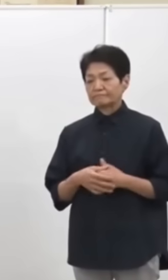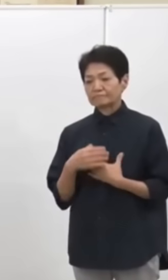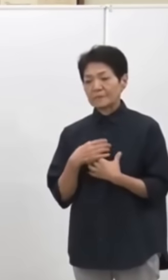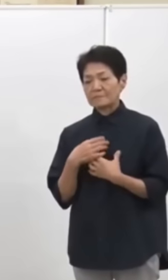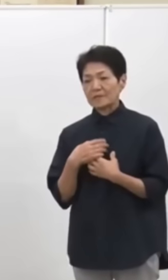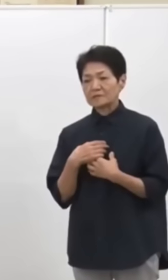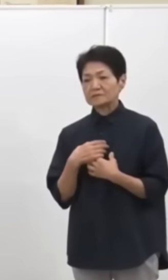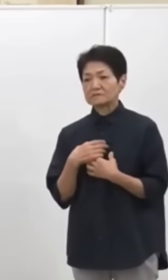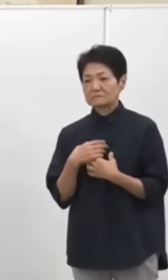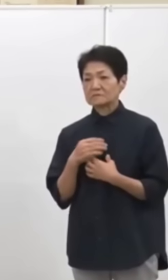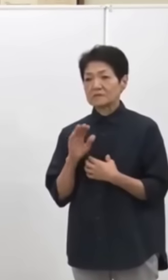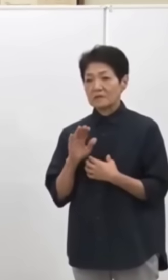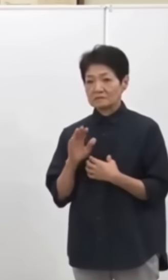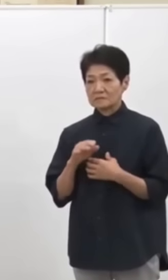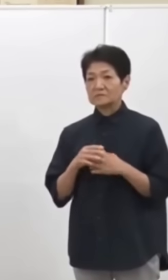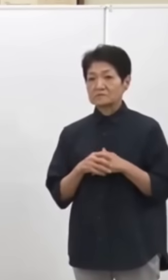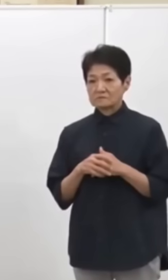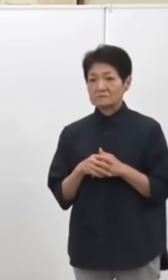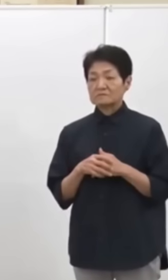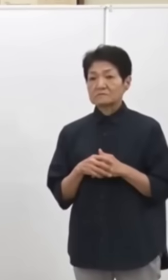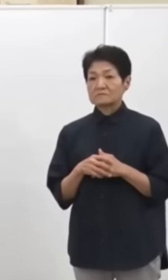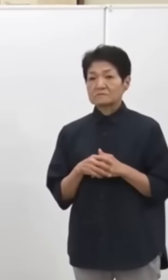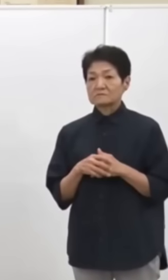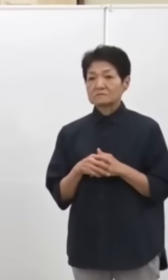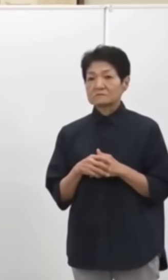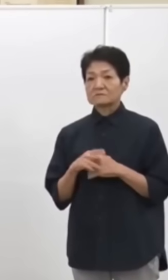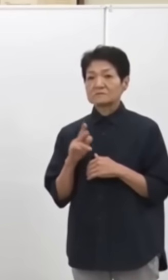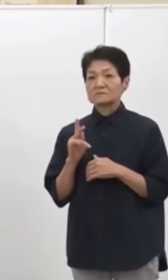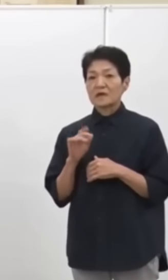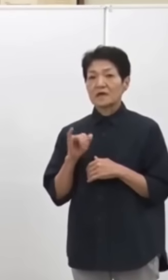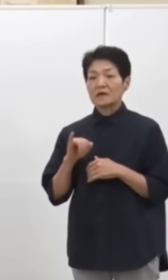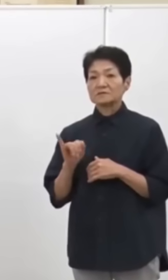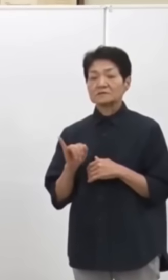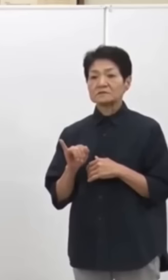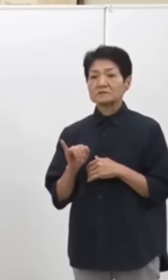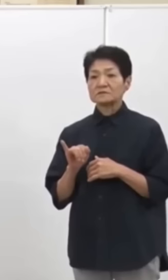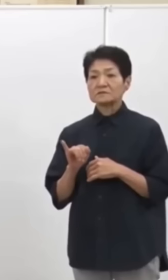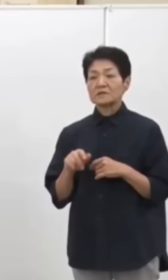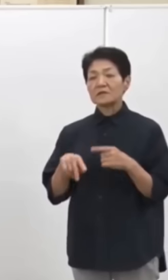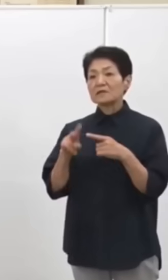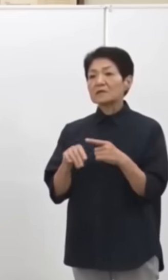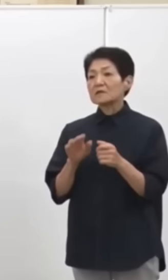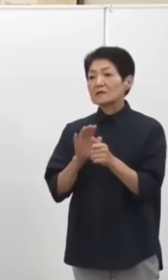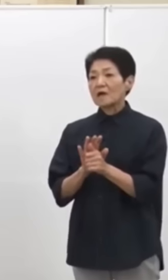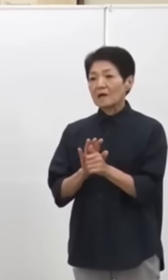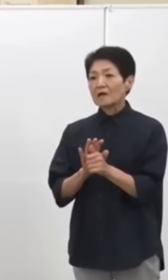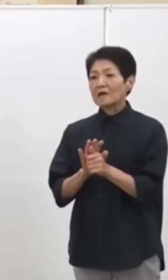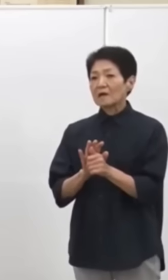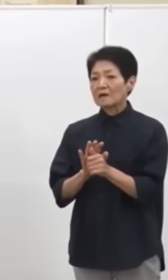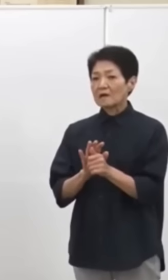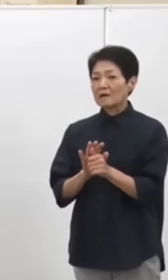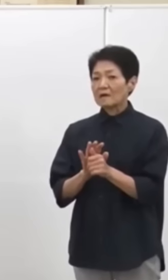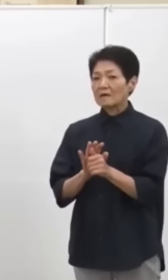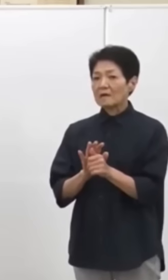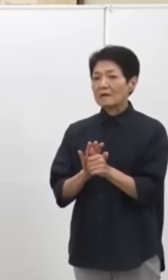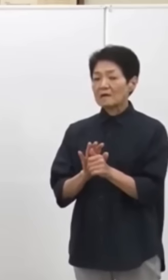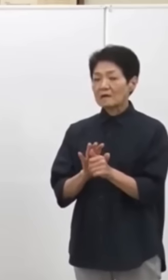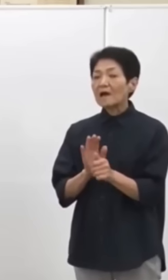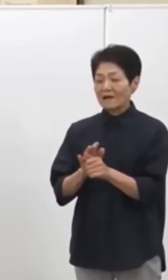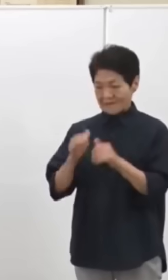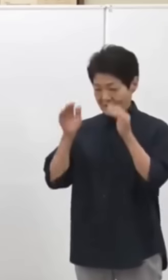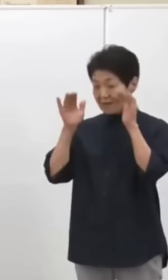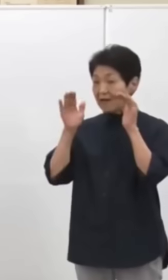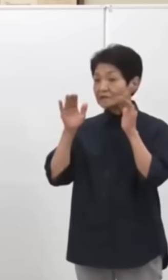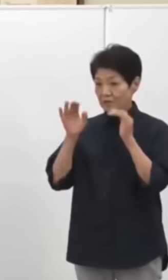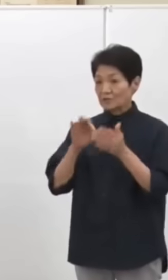のが解除権のところです。市長はその後の囲みで、その解除権を使うことは、